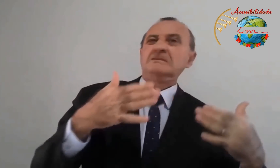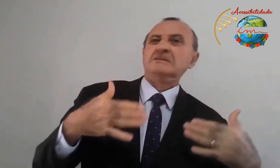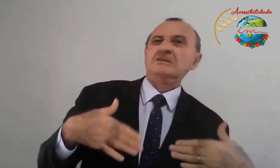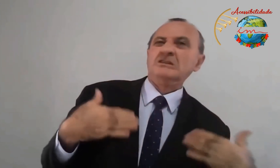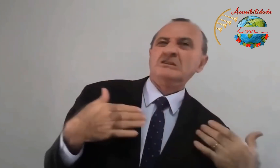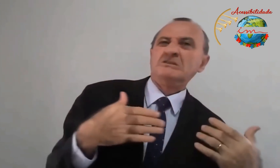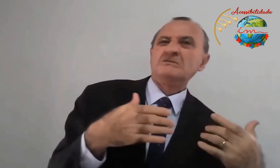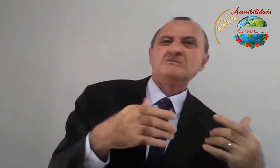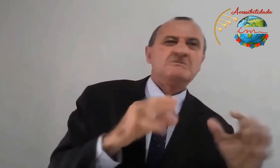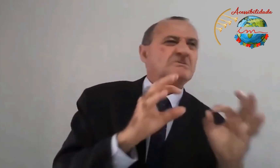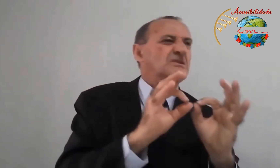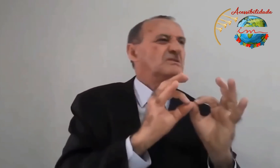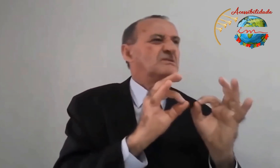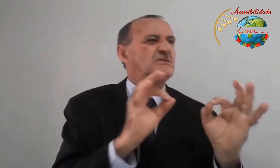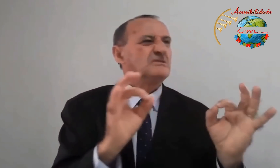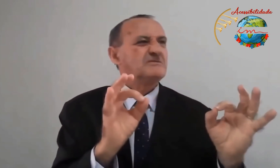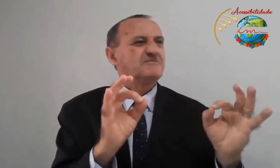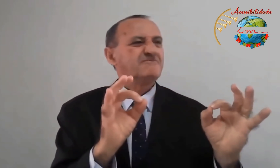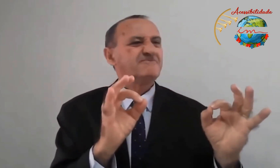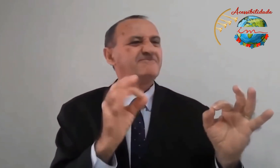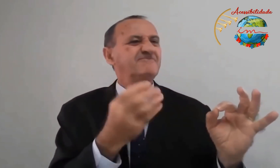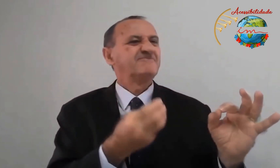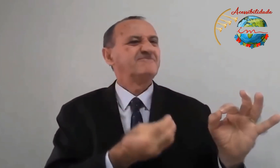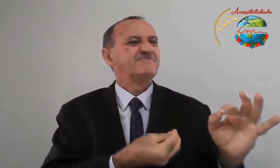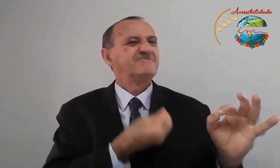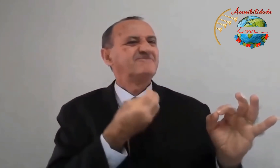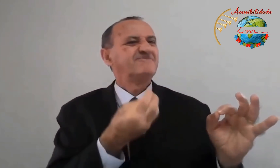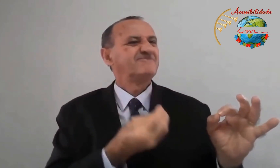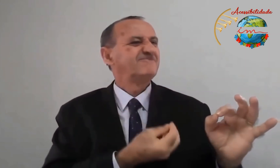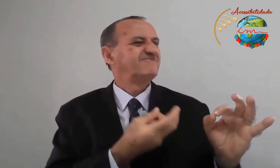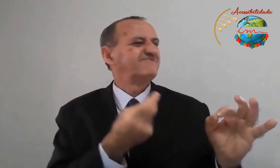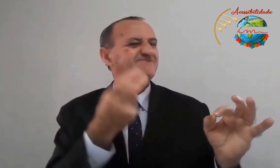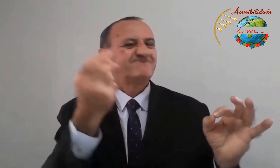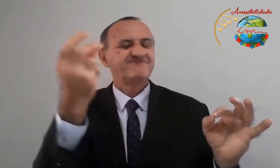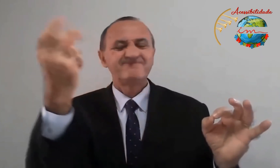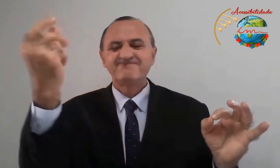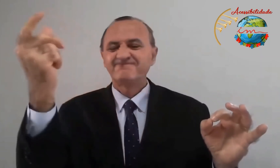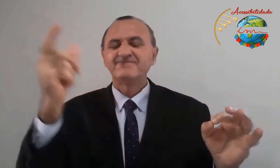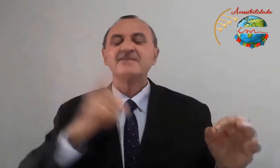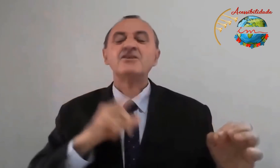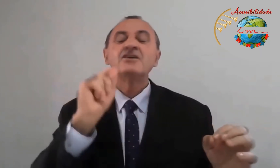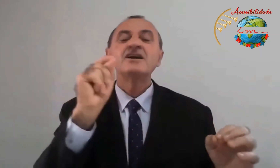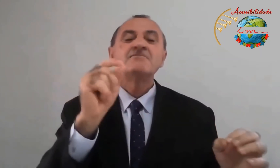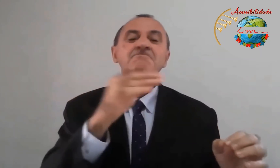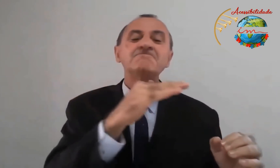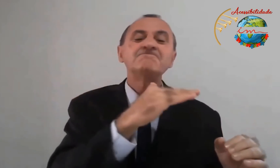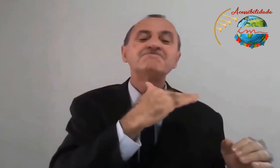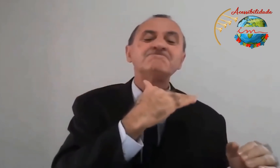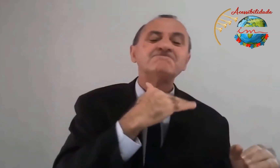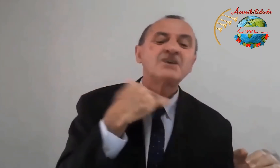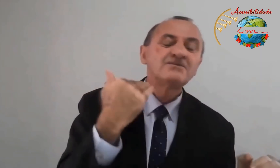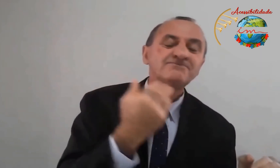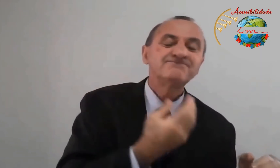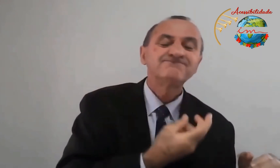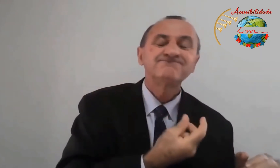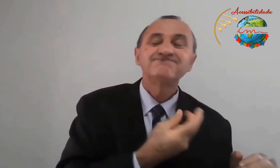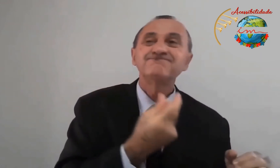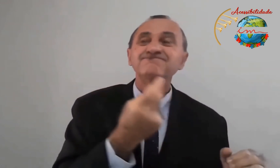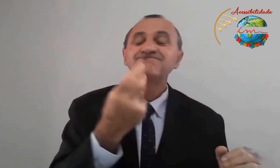oferece, elas falam muito dessa vida, que elas não dão vida eterna não, muito pelo contrário, elas causam é a morte